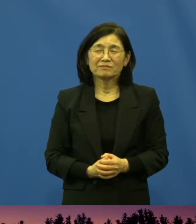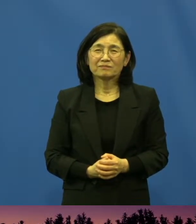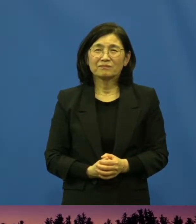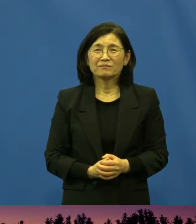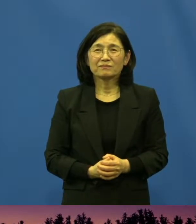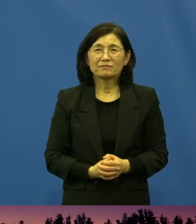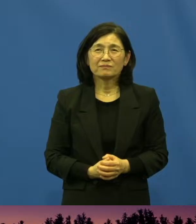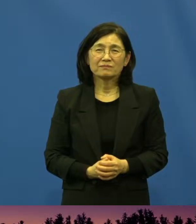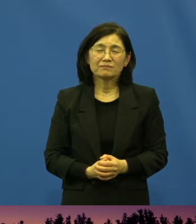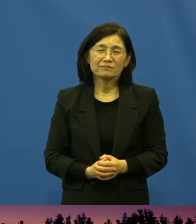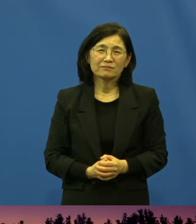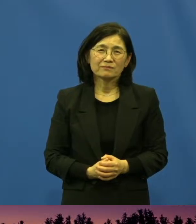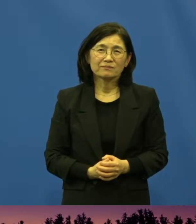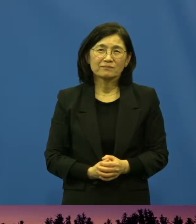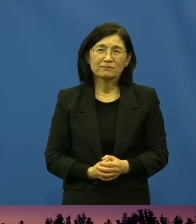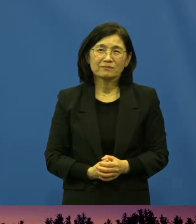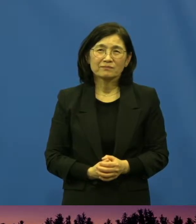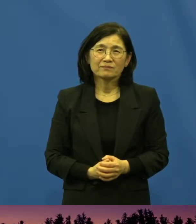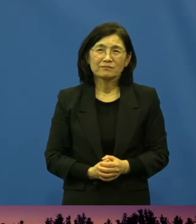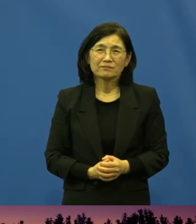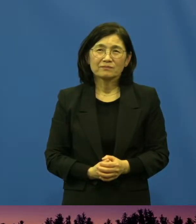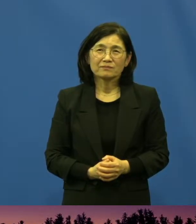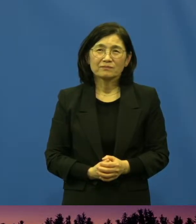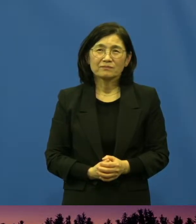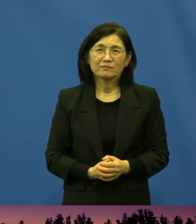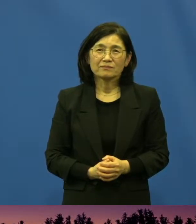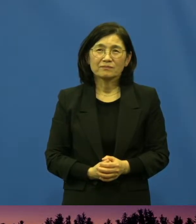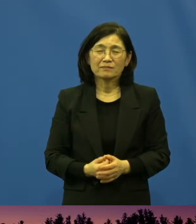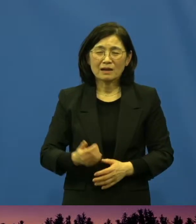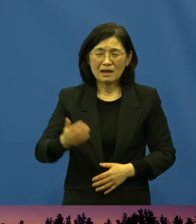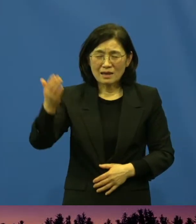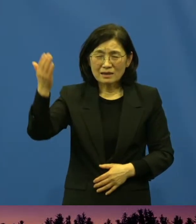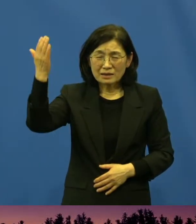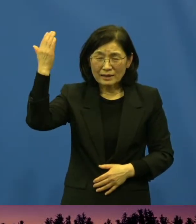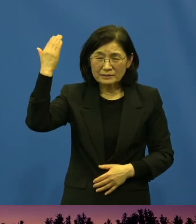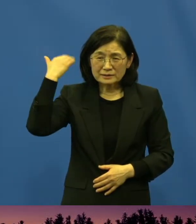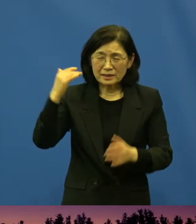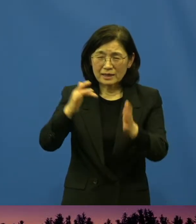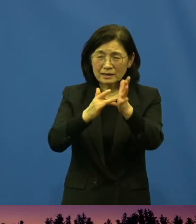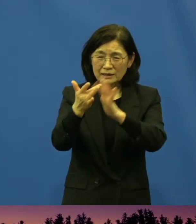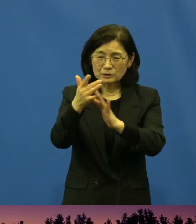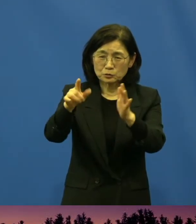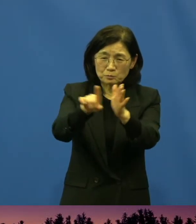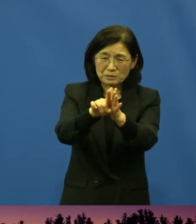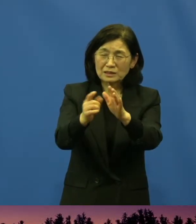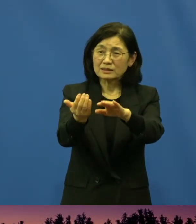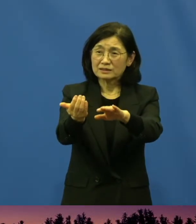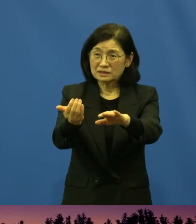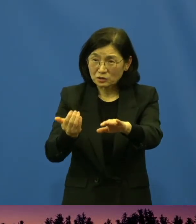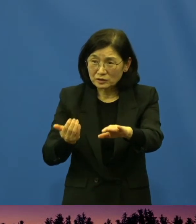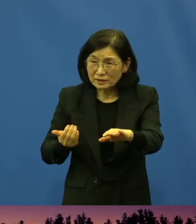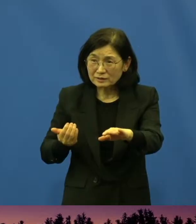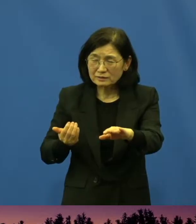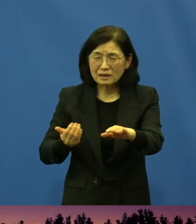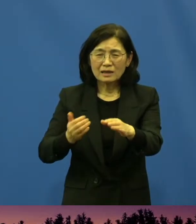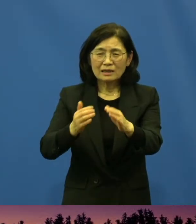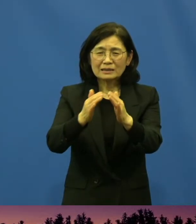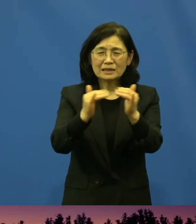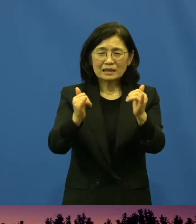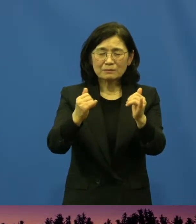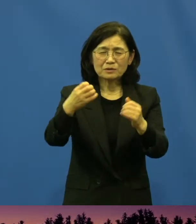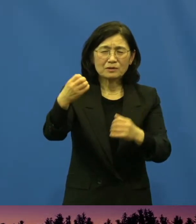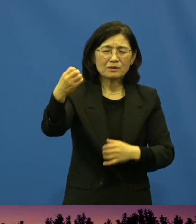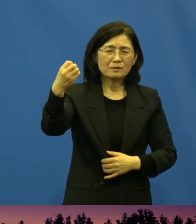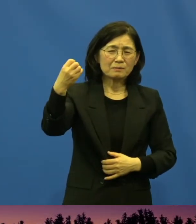거죠. 여러분, 이전에는 무엇을 하려고 하면 다 제한이에요. 사람들의 말에 제한을 많이 받아서 누가 무슨 말을 하나, 누가 한마디